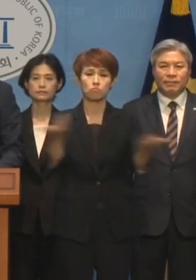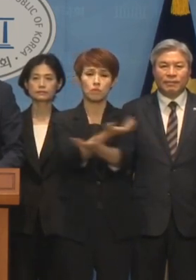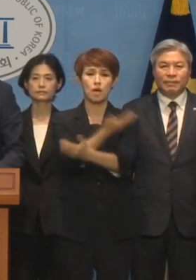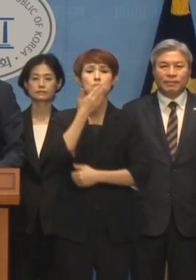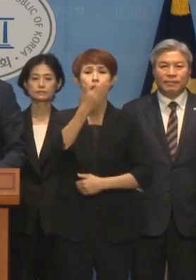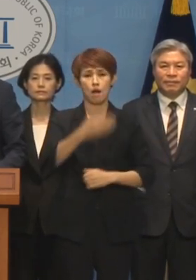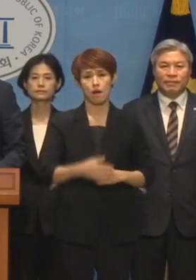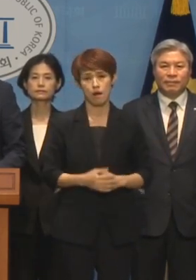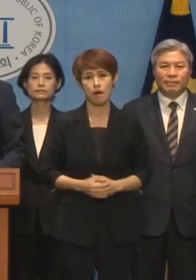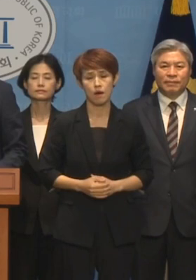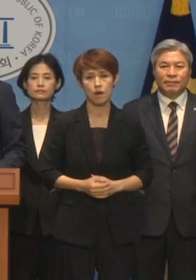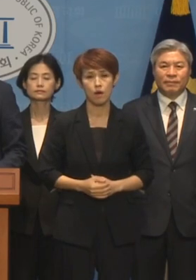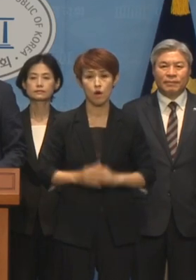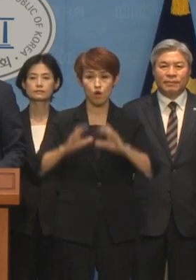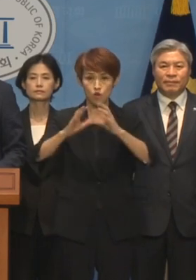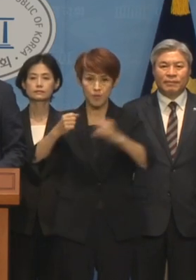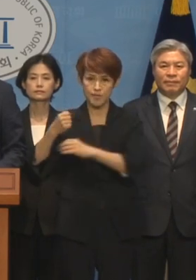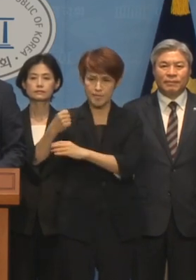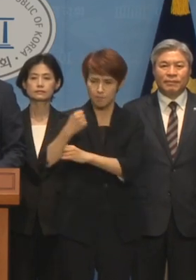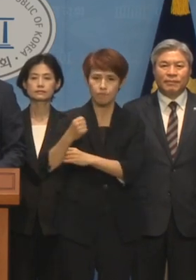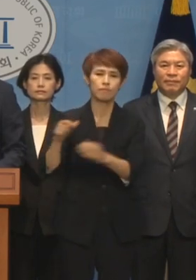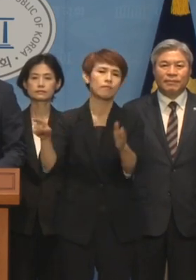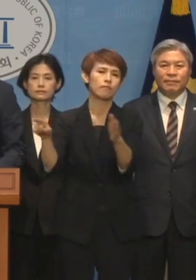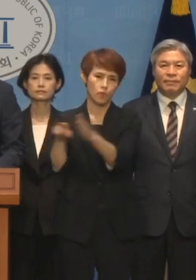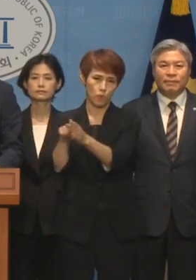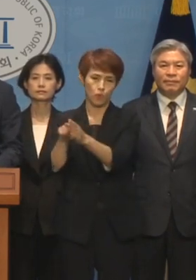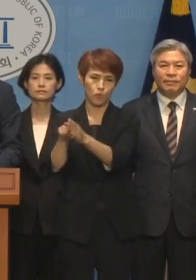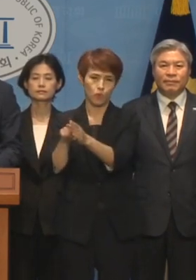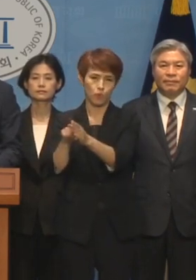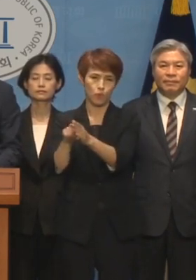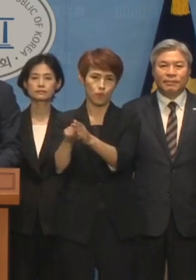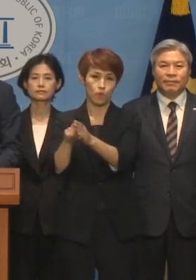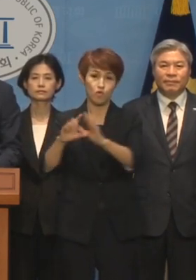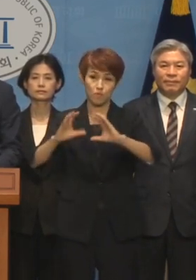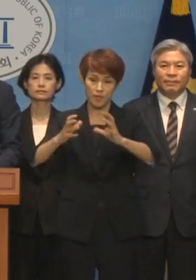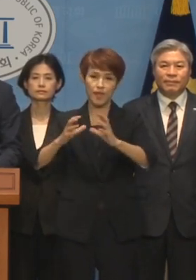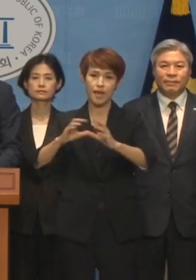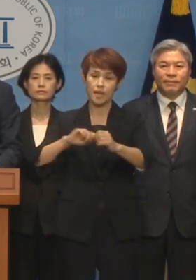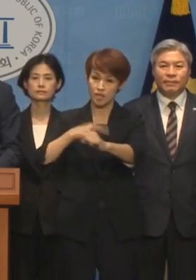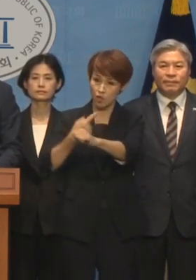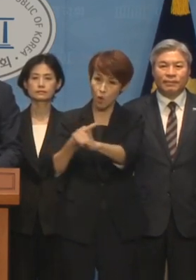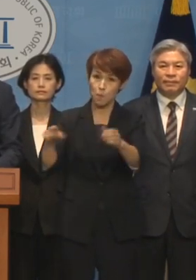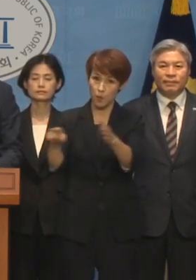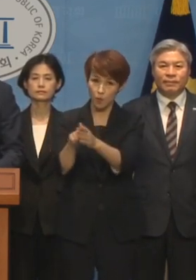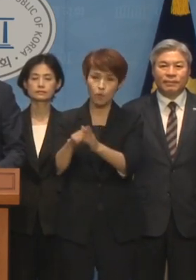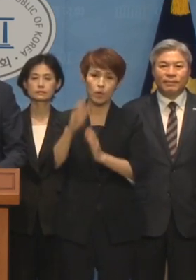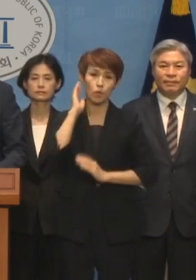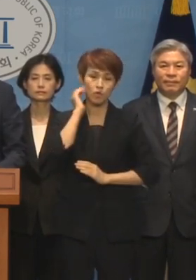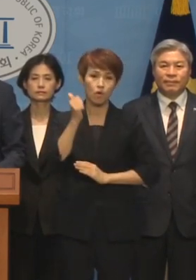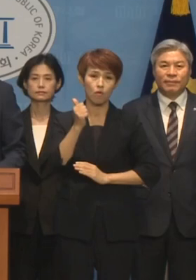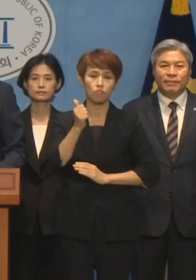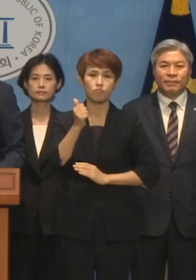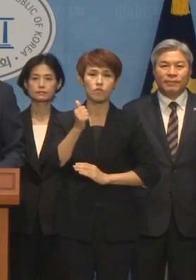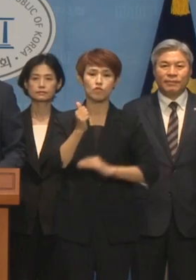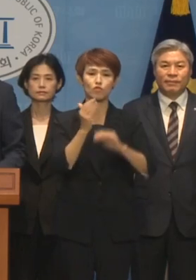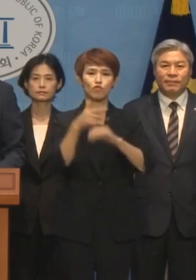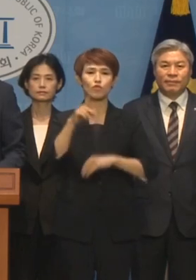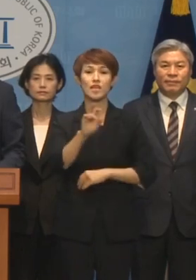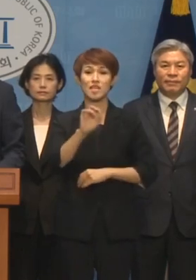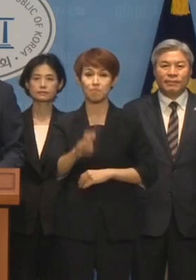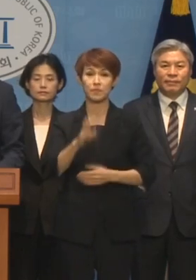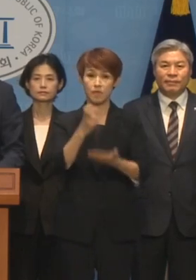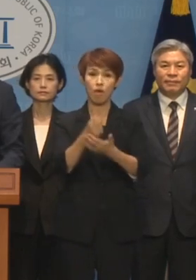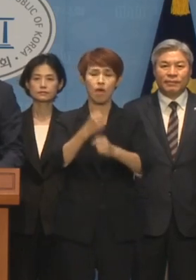됐습니다. 국민 역량을 믿고 대통령 중임제를 채택할 시점이 됐습니다. 책임